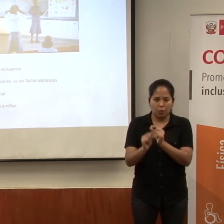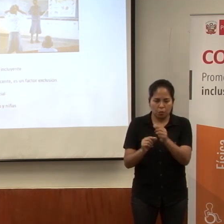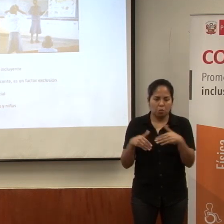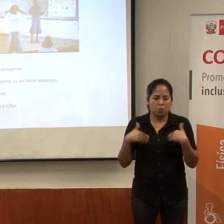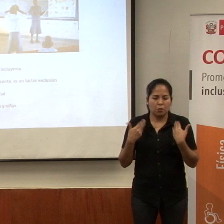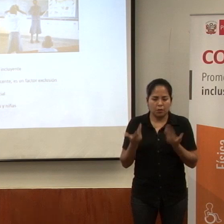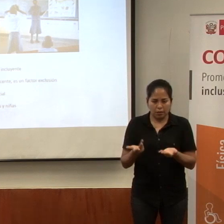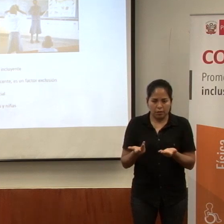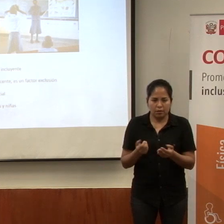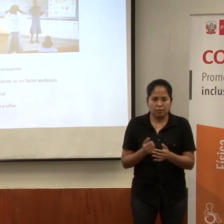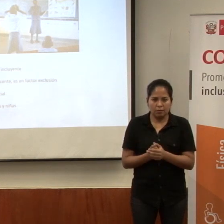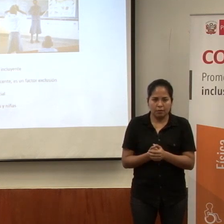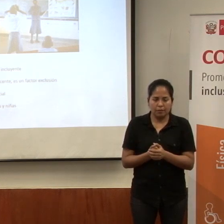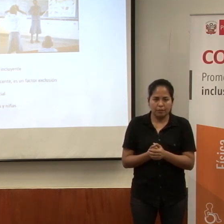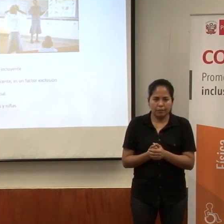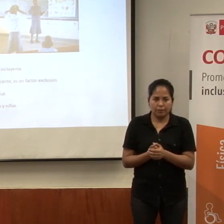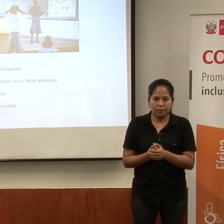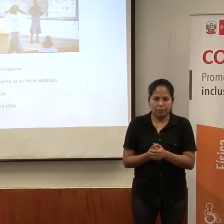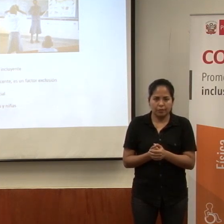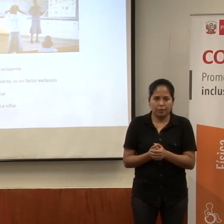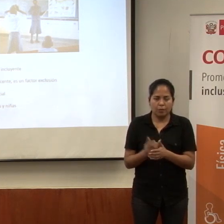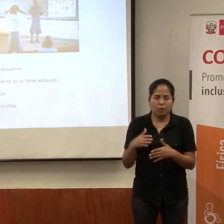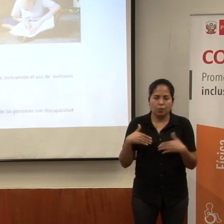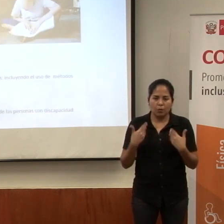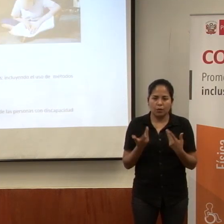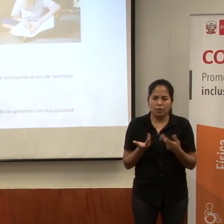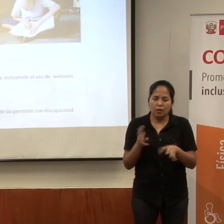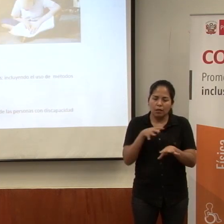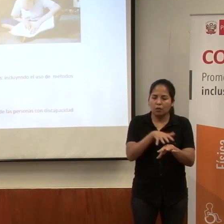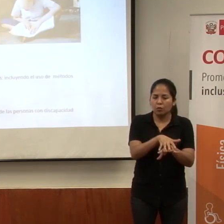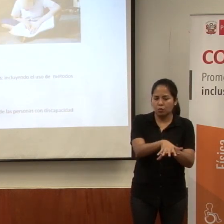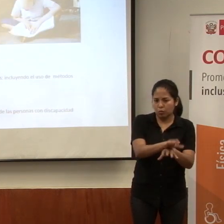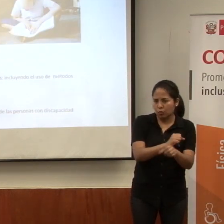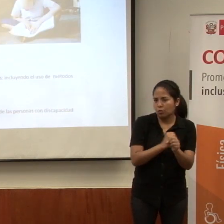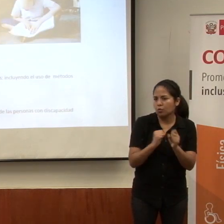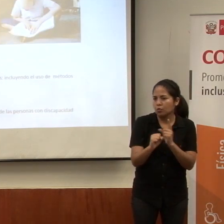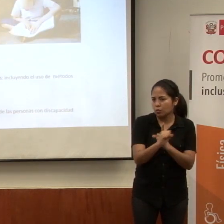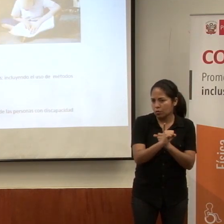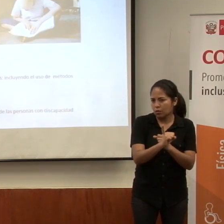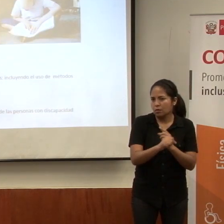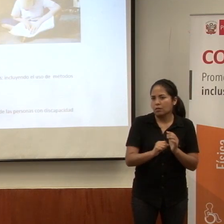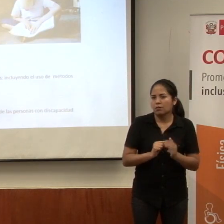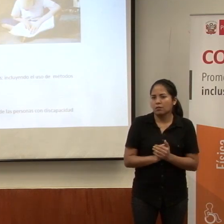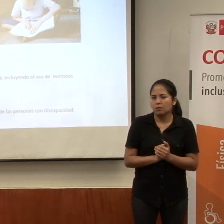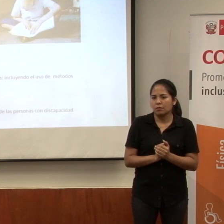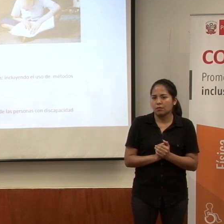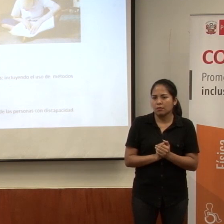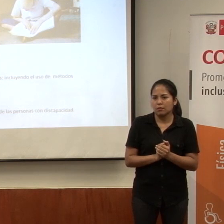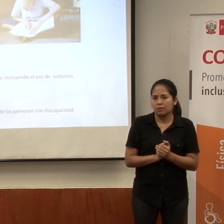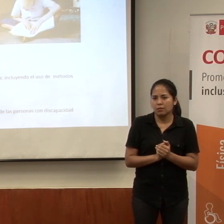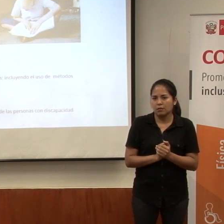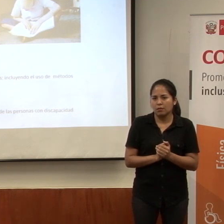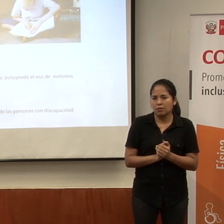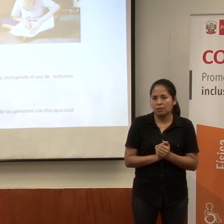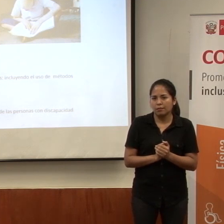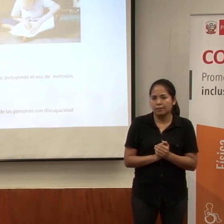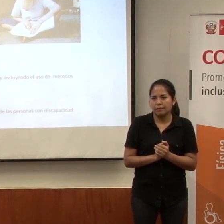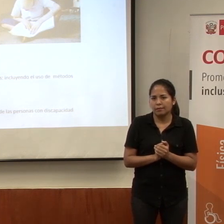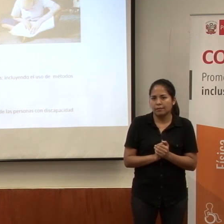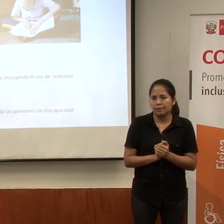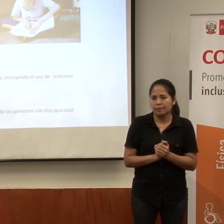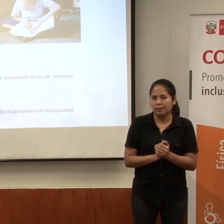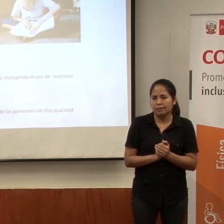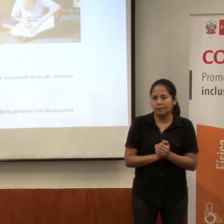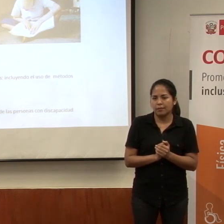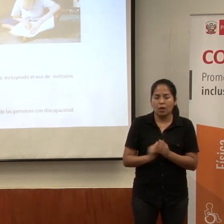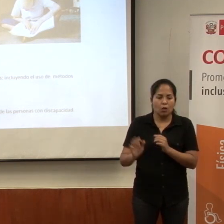es posible lograr este proceso de inclusión social. Elementos de la protección, es decir,